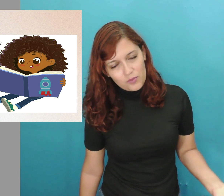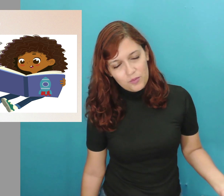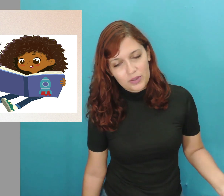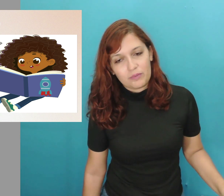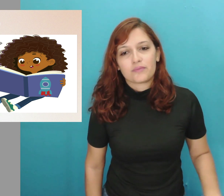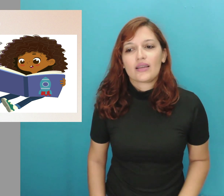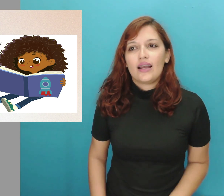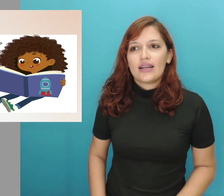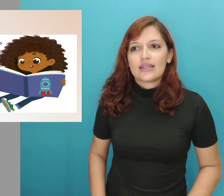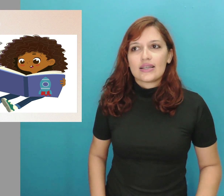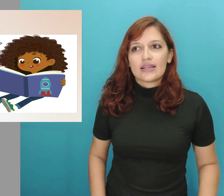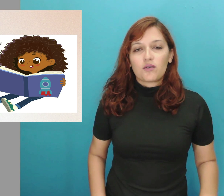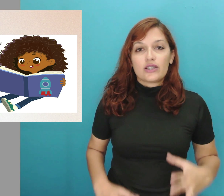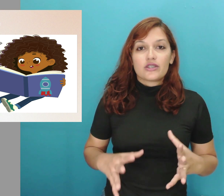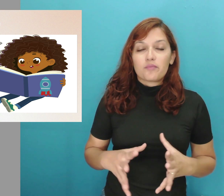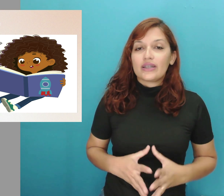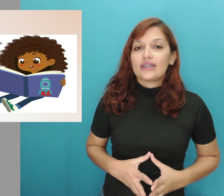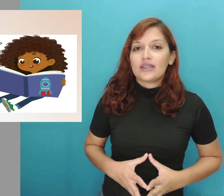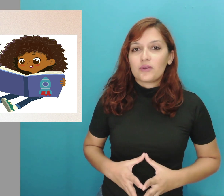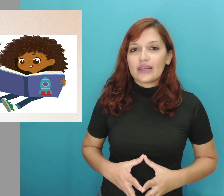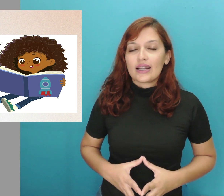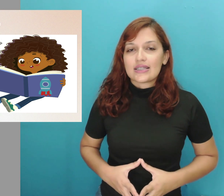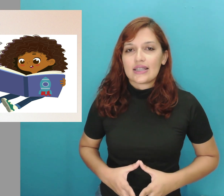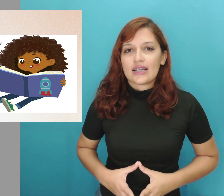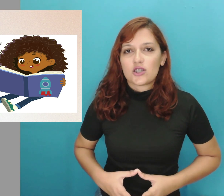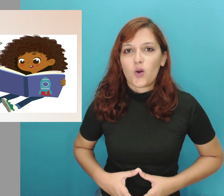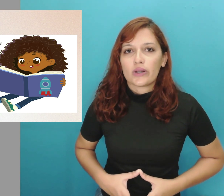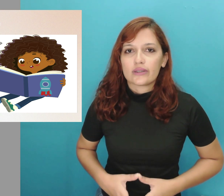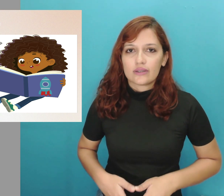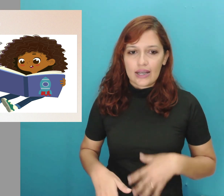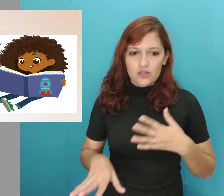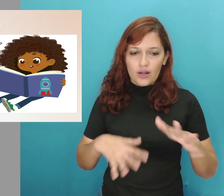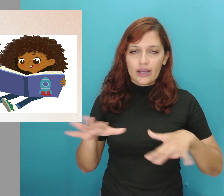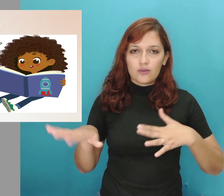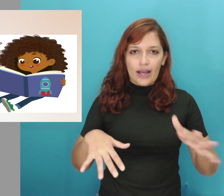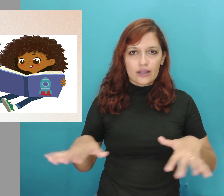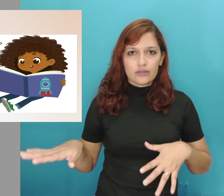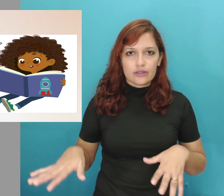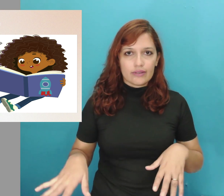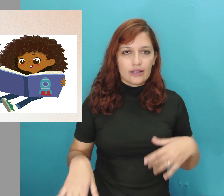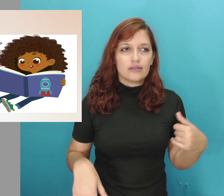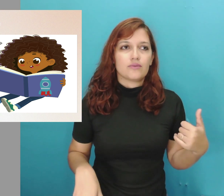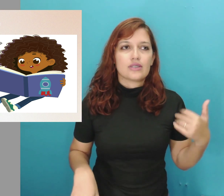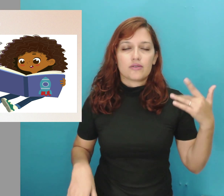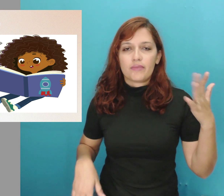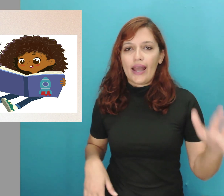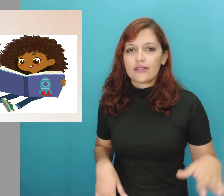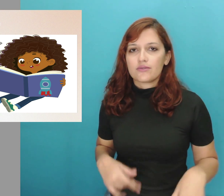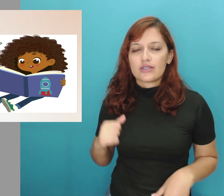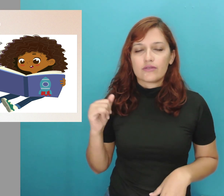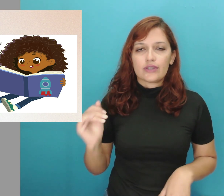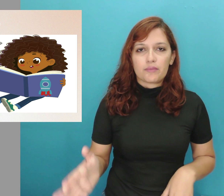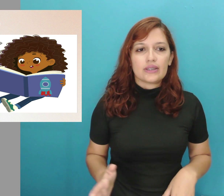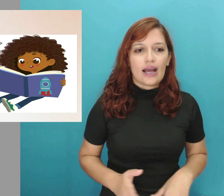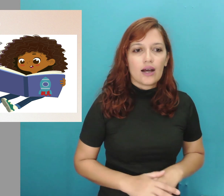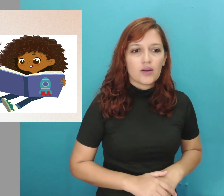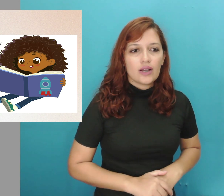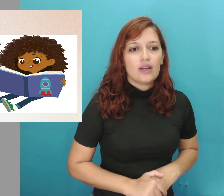problema. Quando a gente aprende língua inglesa na escola regular que eu digo, né? No ensino médio, no ensino fundamental, a